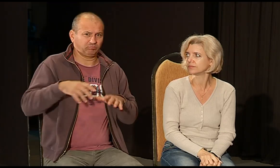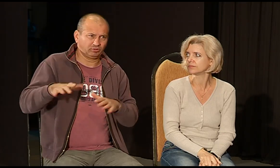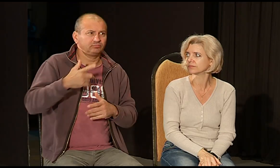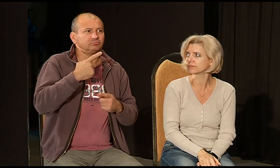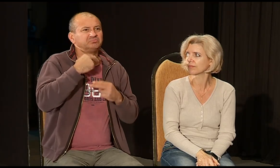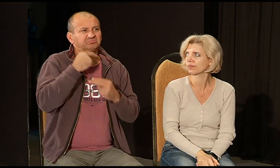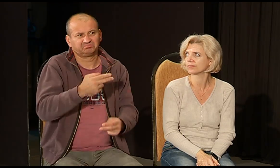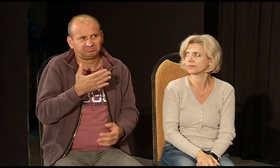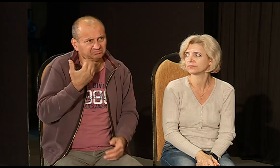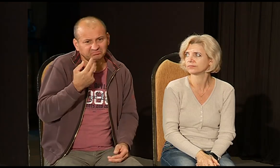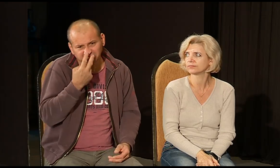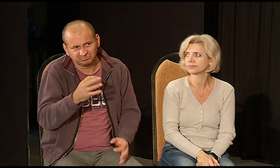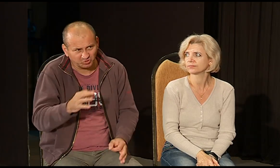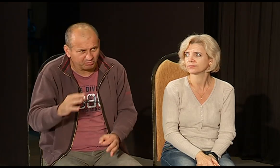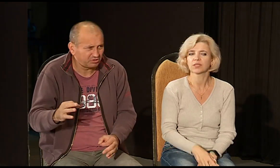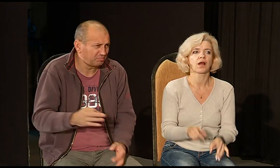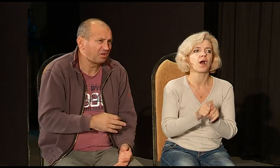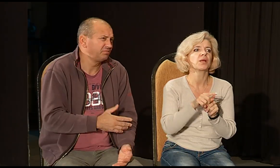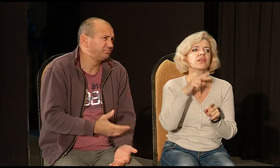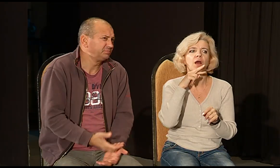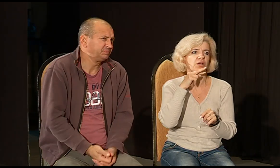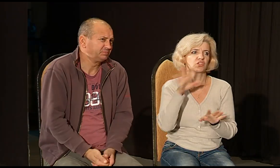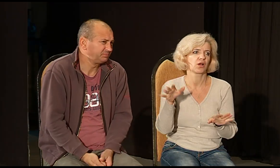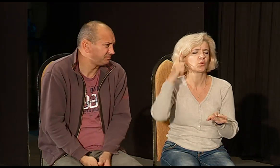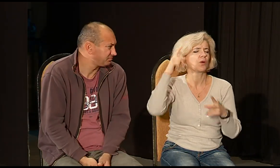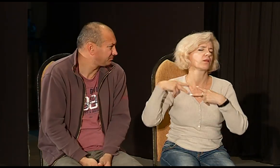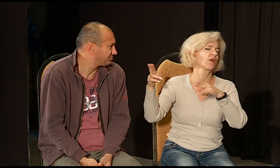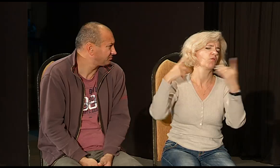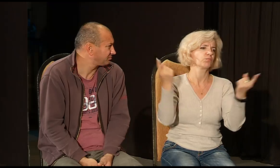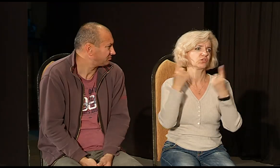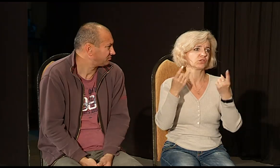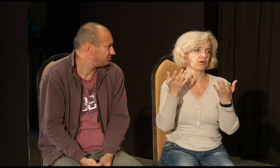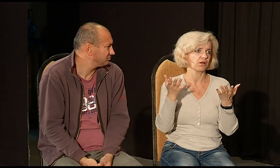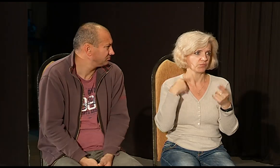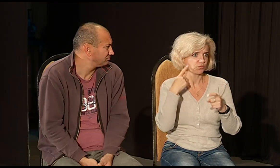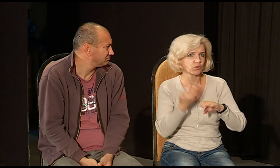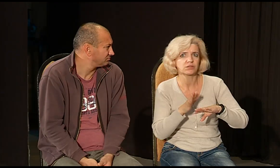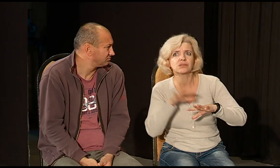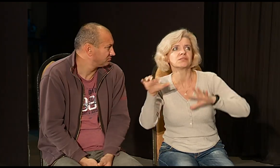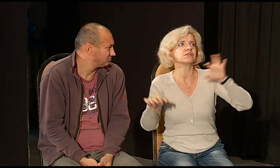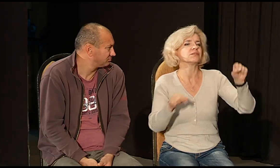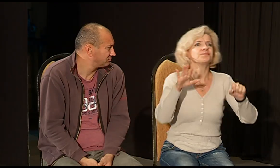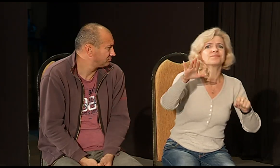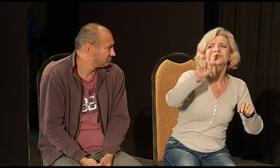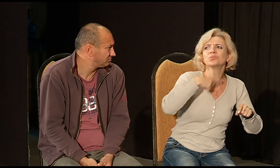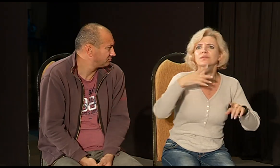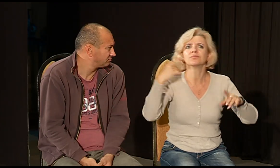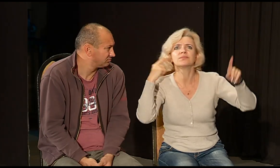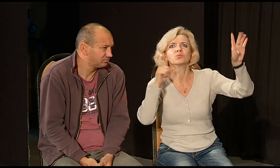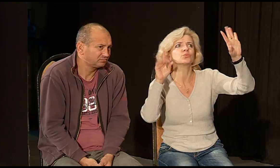surzi, sunt nevăzători. Și eu vreau să vă spun că toate persoanele astea au de suferit, fiindcă statul nu le oferă atâta atenție